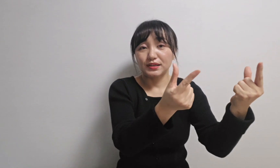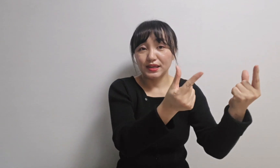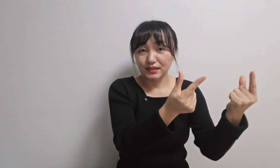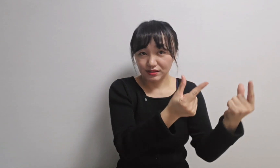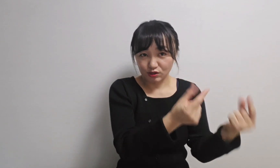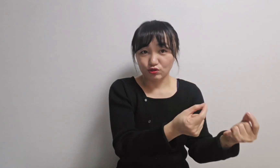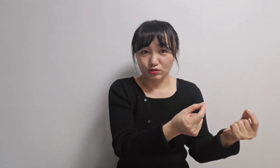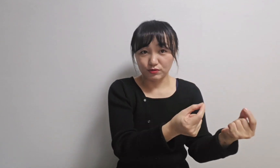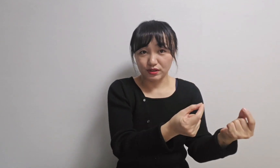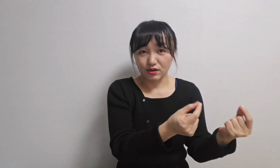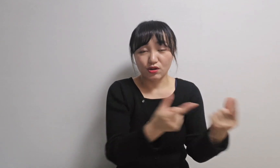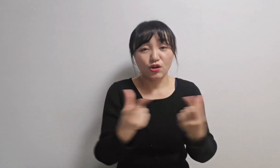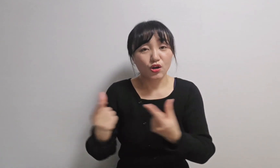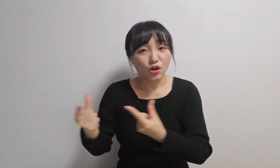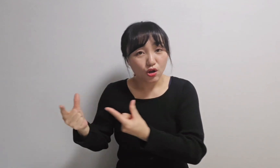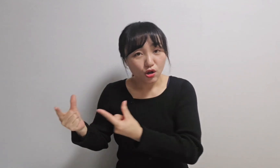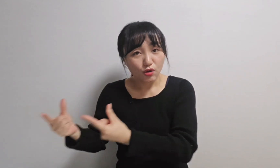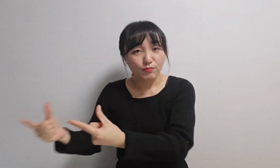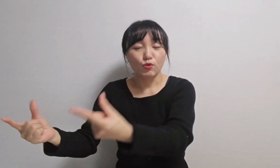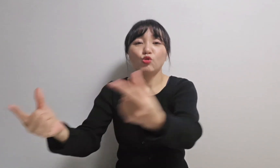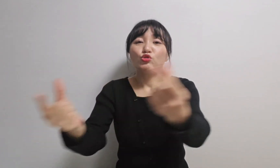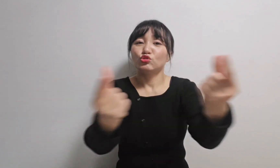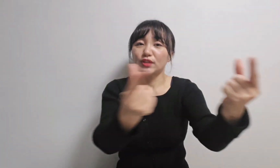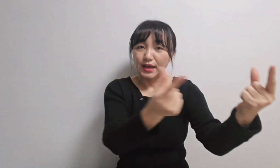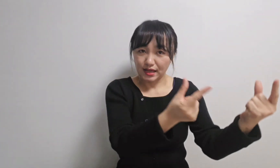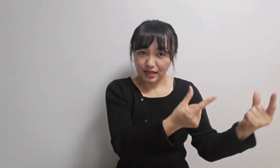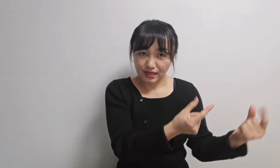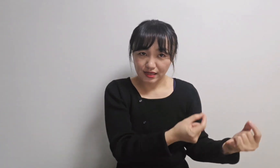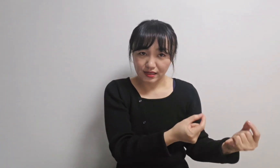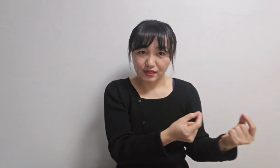마지막에 지어주시면 돼요. 모두 다